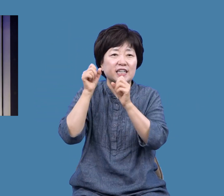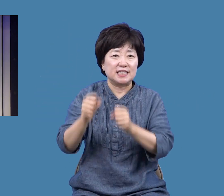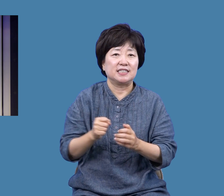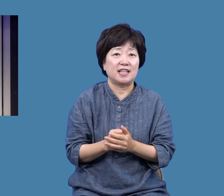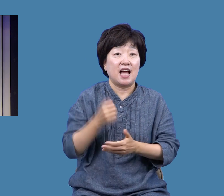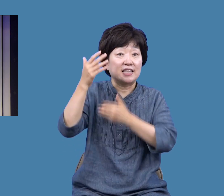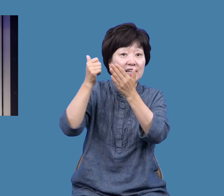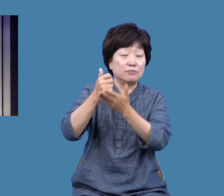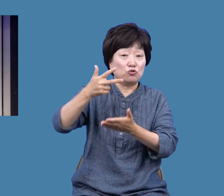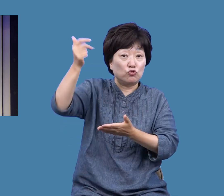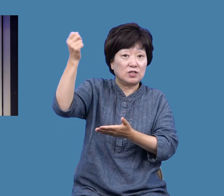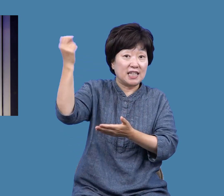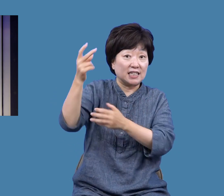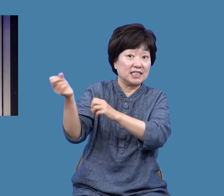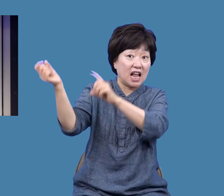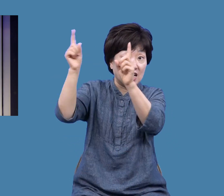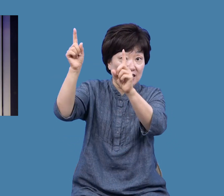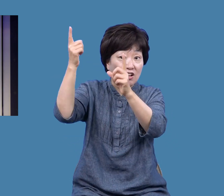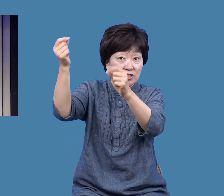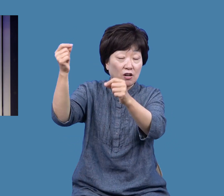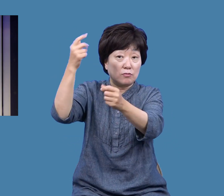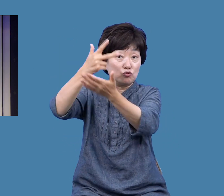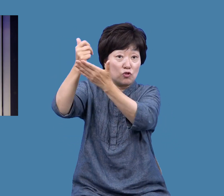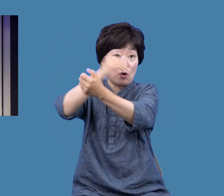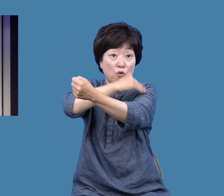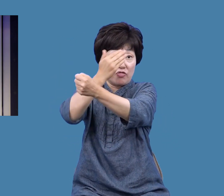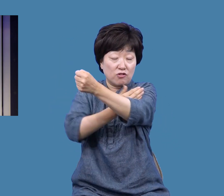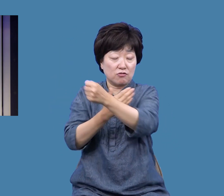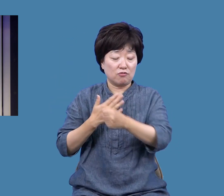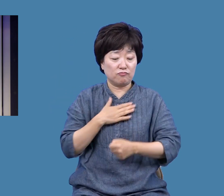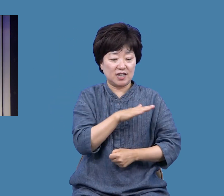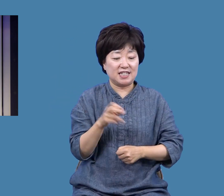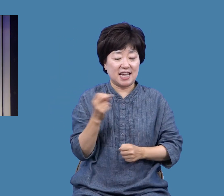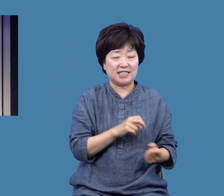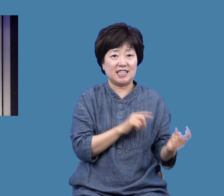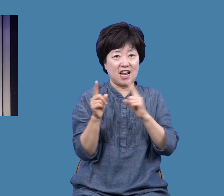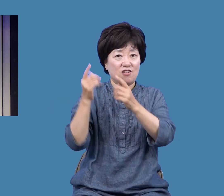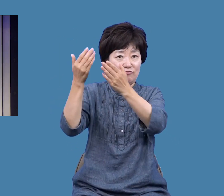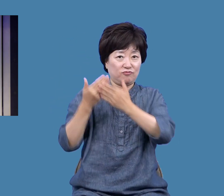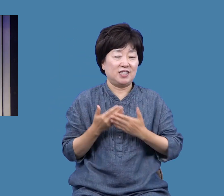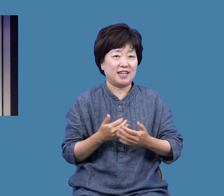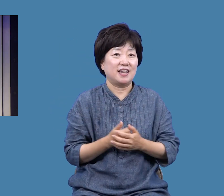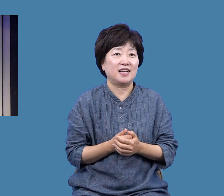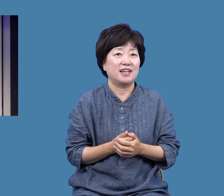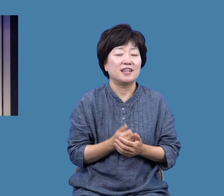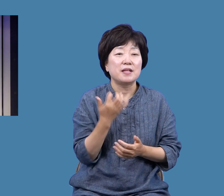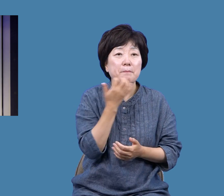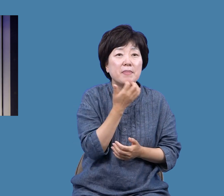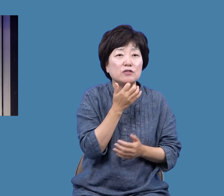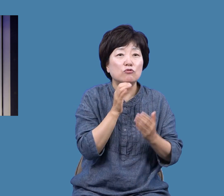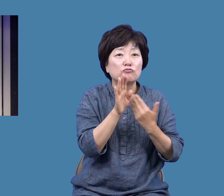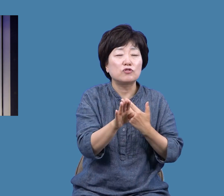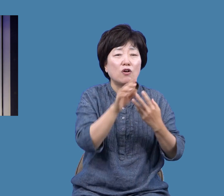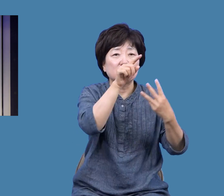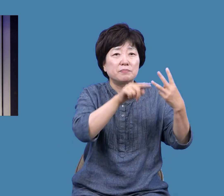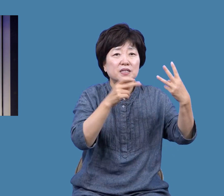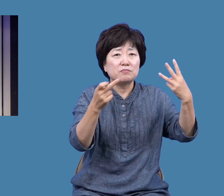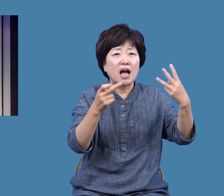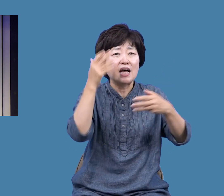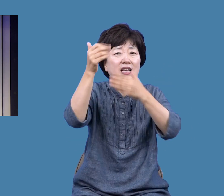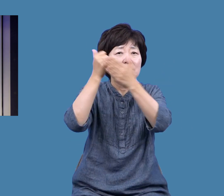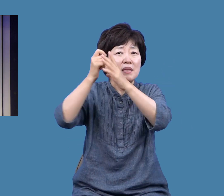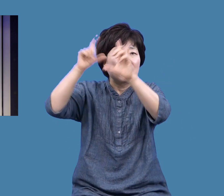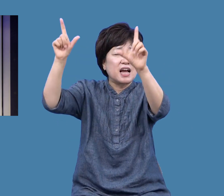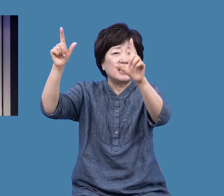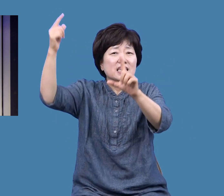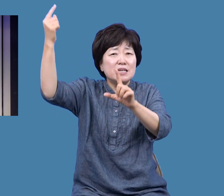그의 권능으로 우리를 다시 살리시리라. 또 베드로후서에 보면 이렇게 얘기합니다. 시작. 하나님의 날이 임하기를 바라보고